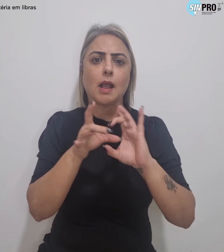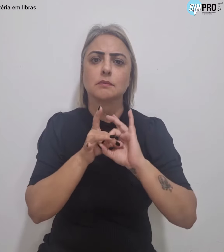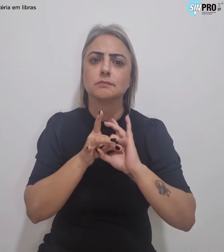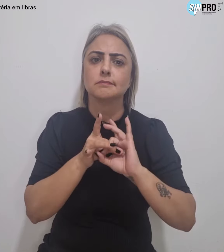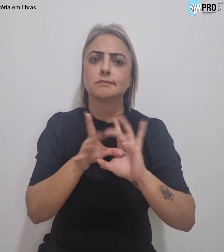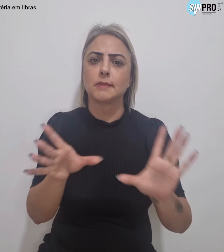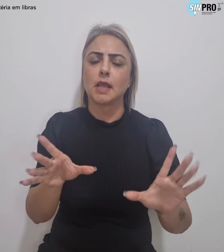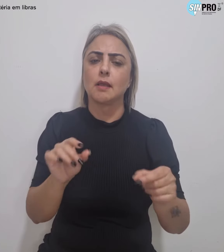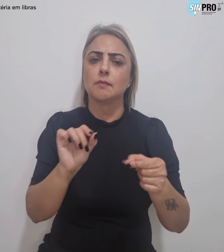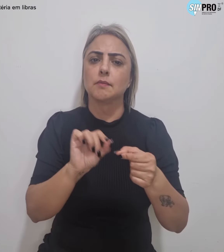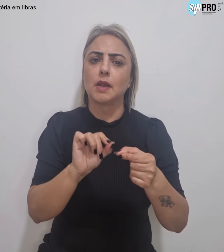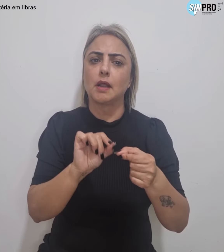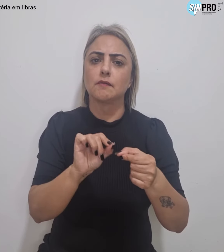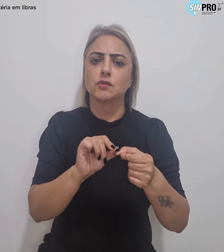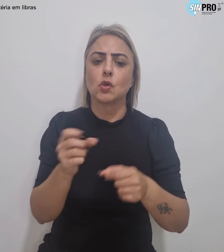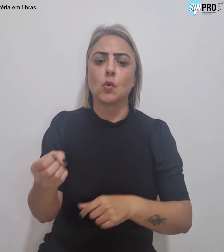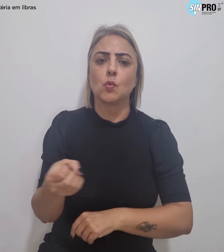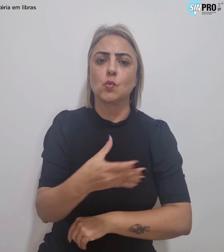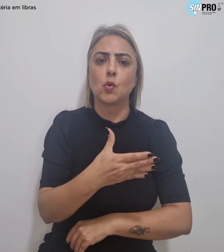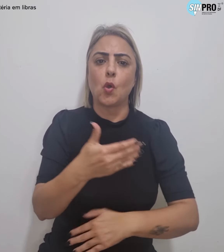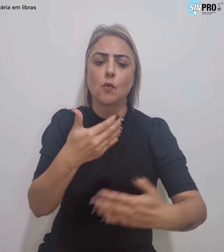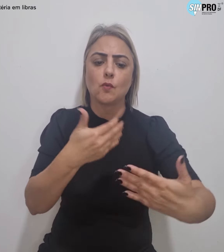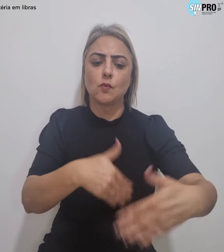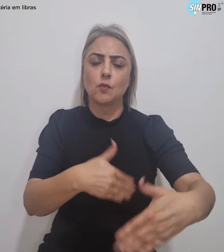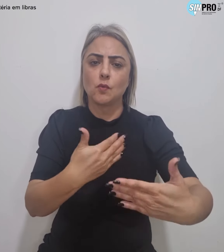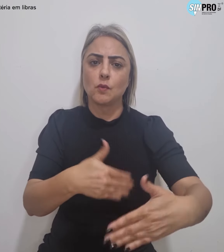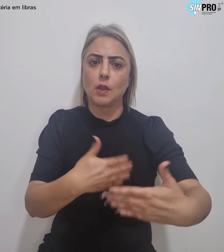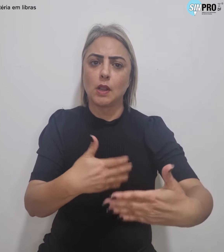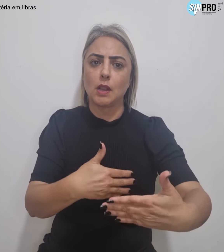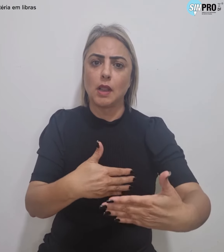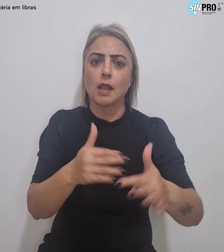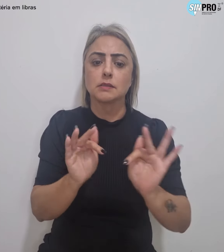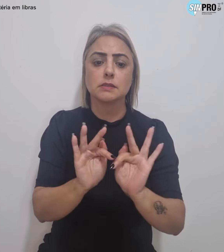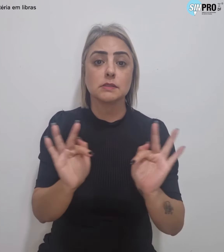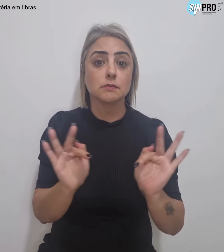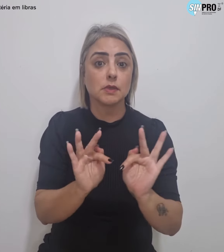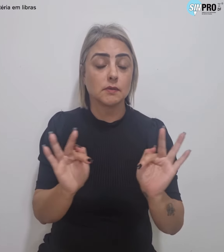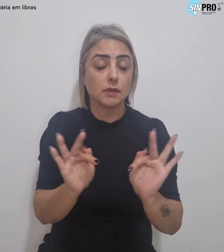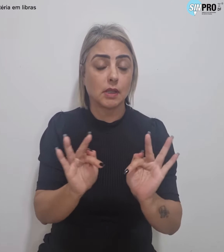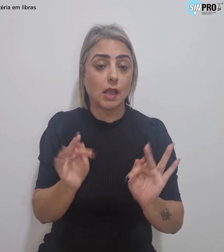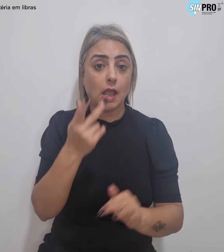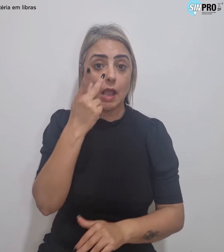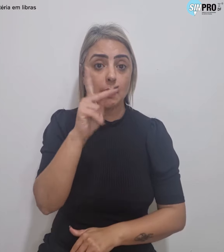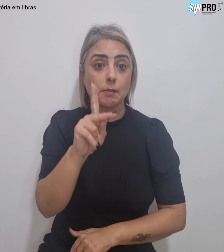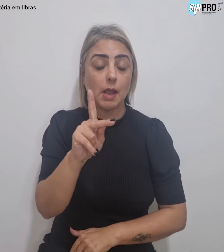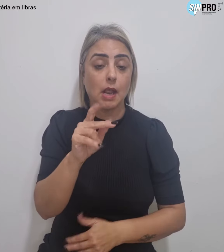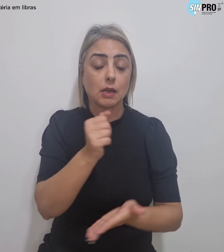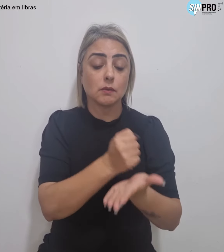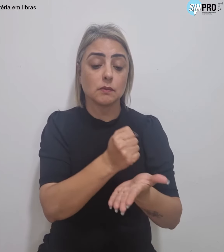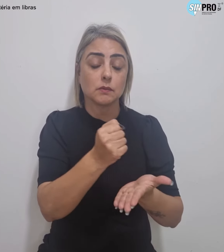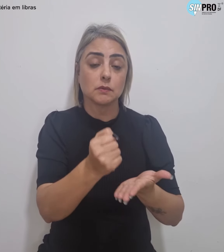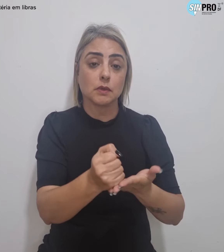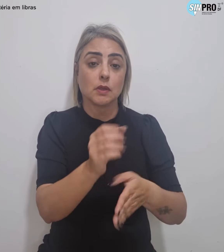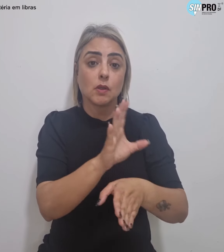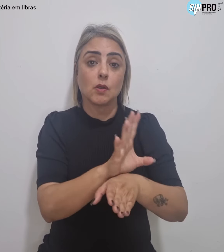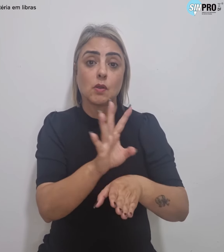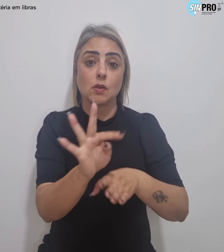a realização de um novo processo seletivo simplificado para a contratação temporária de professores